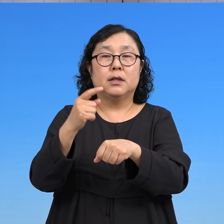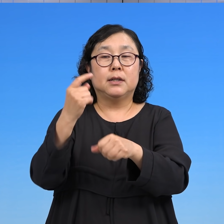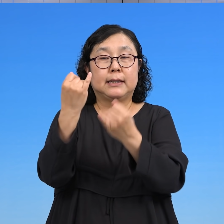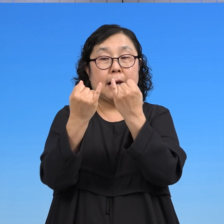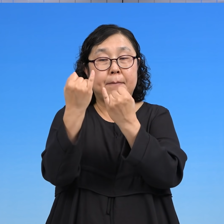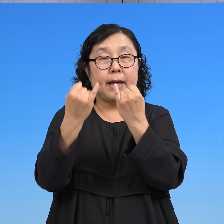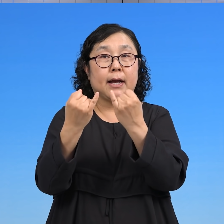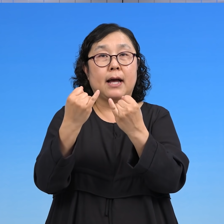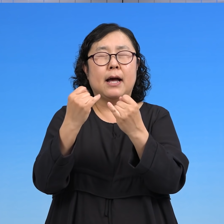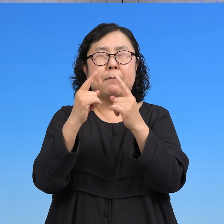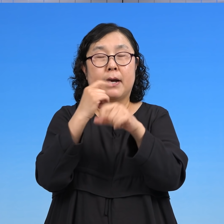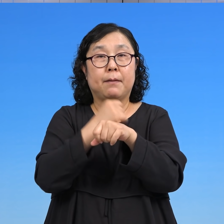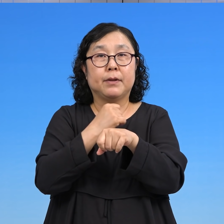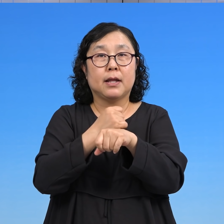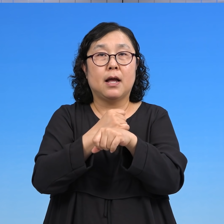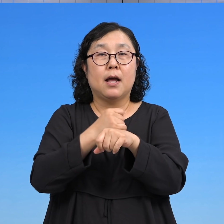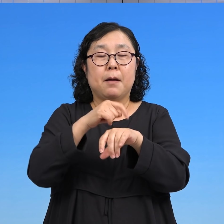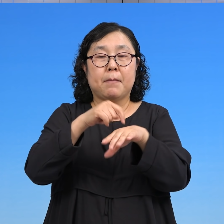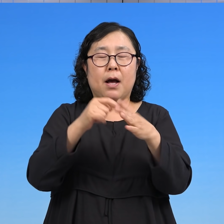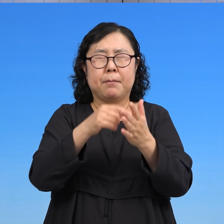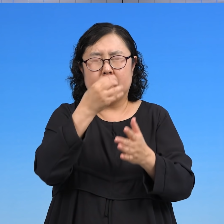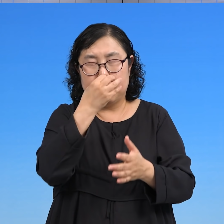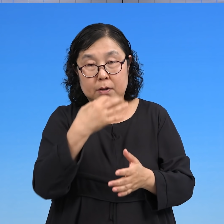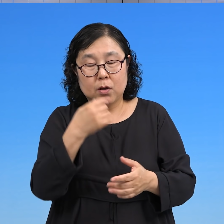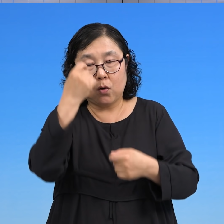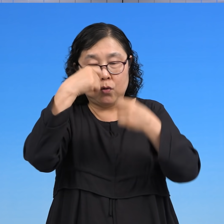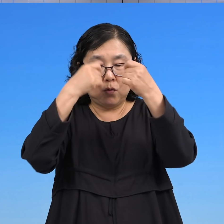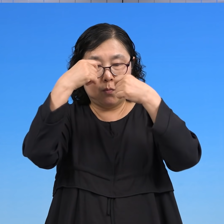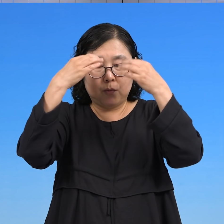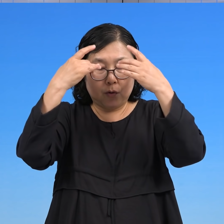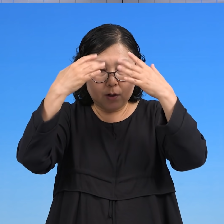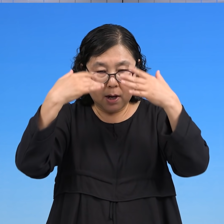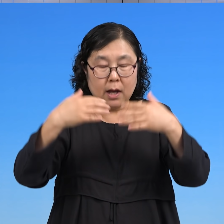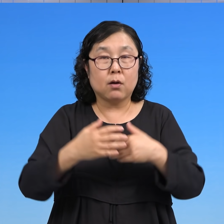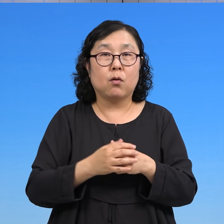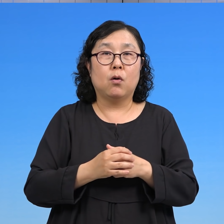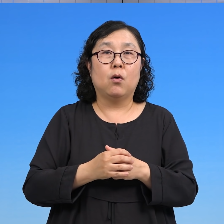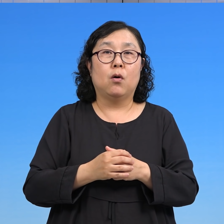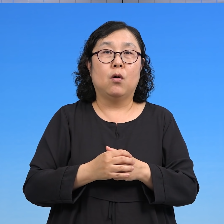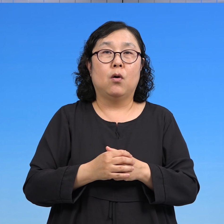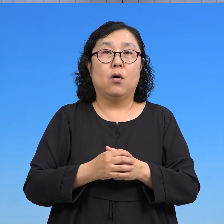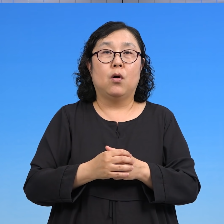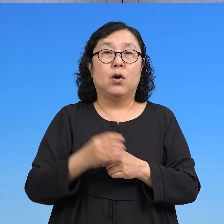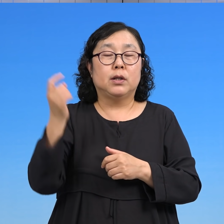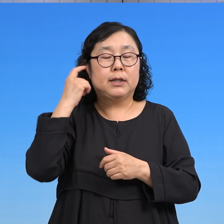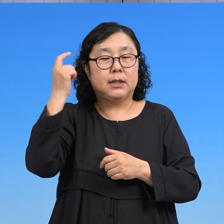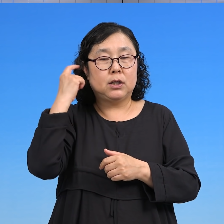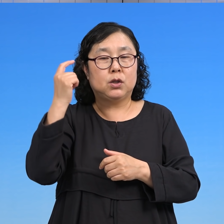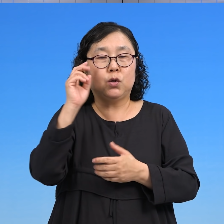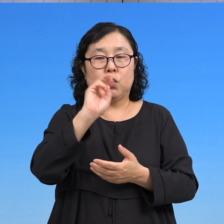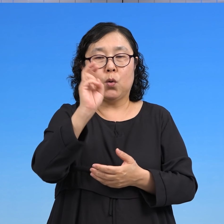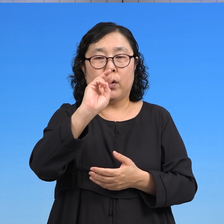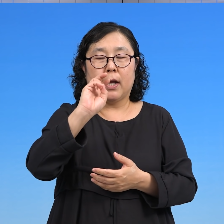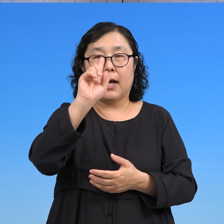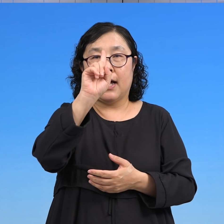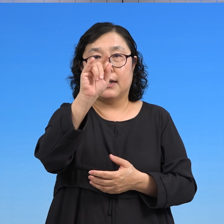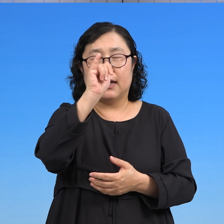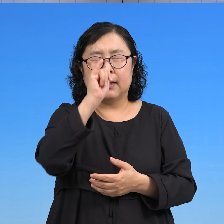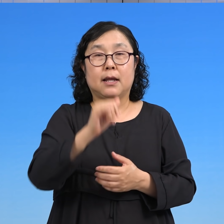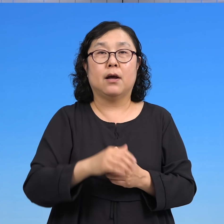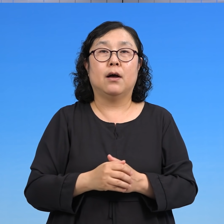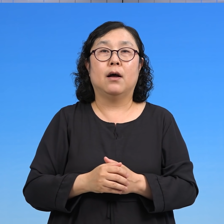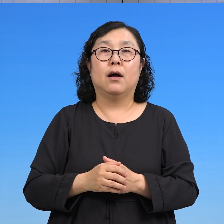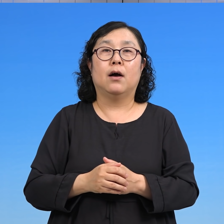이야기를 하더라고요. 자기는 마음이 힘들고 눈물이 나고 억장이 무너지고 그럴 때면 듣는 팝송이 하나 있대요.